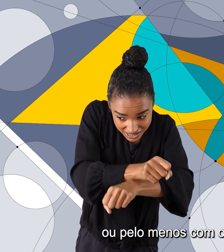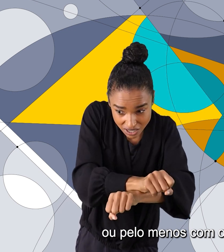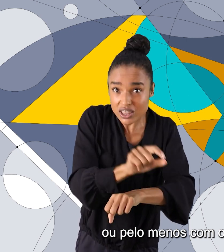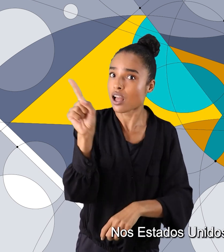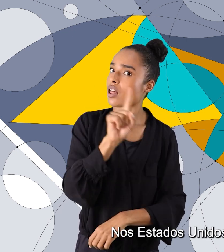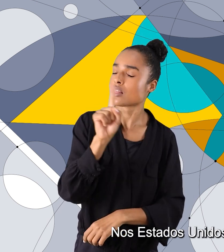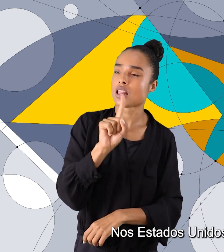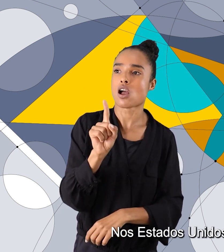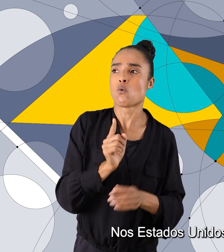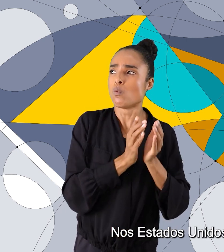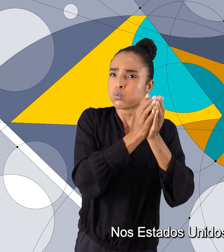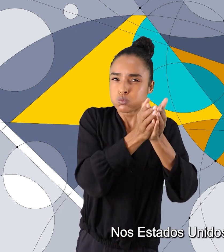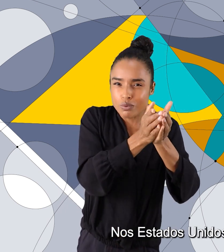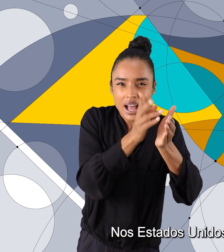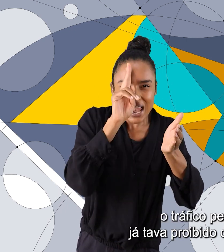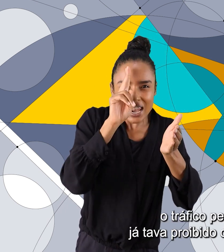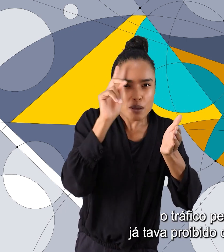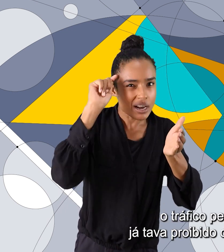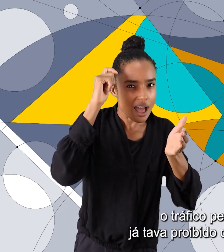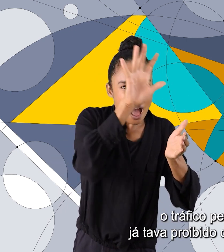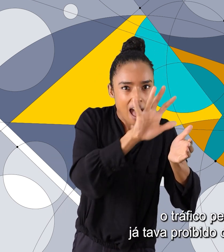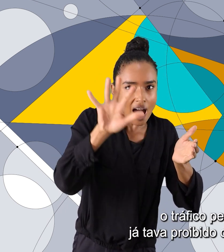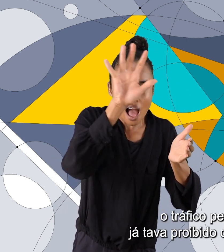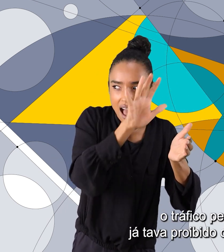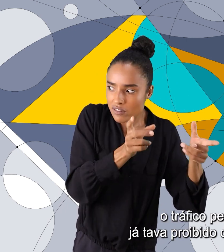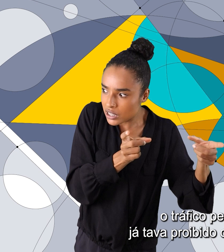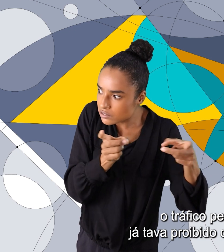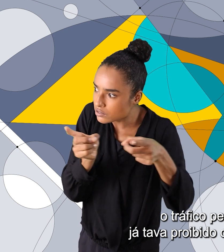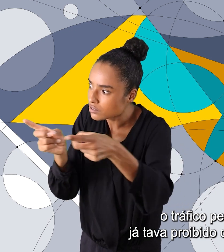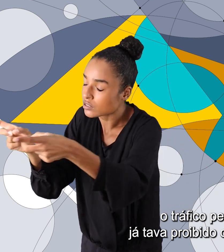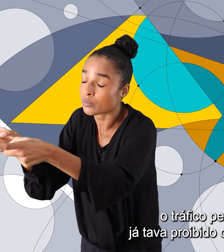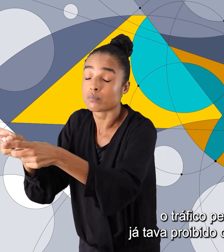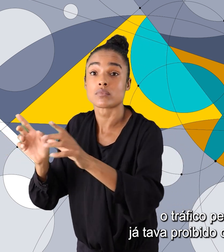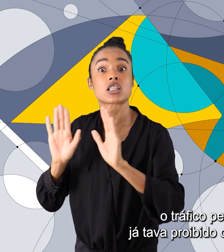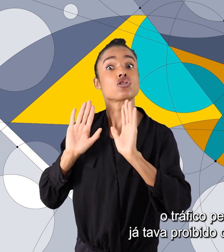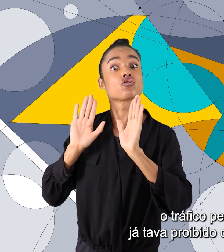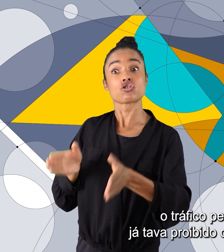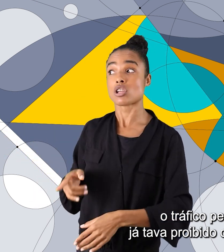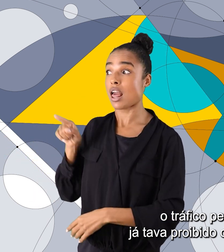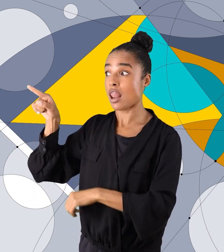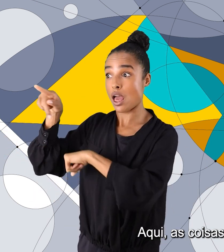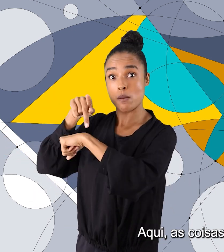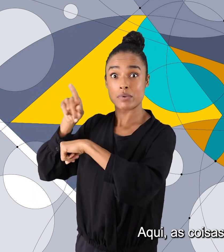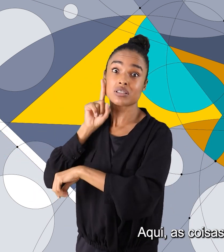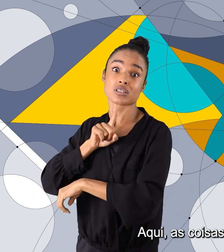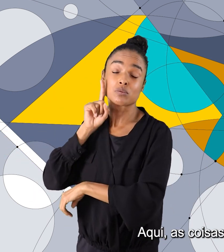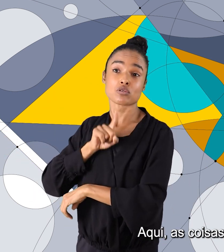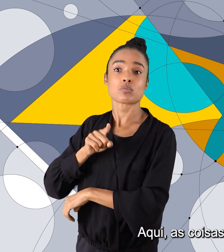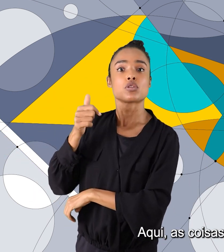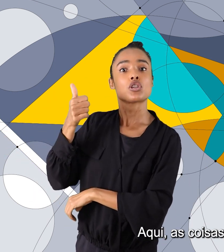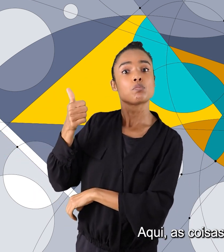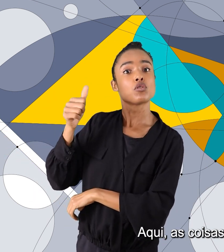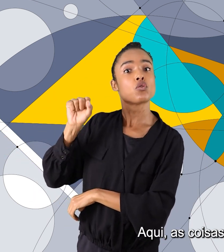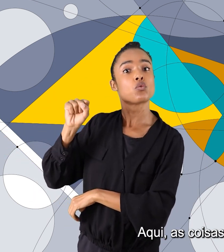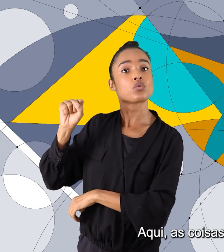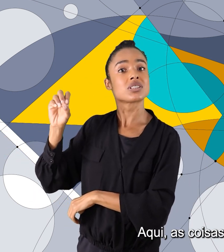negreiro. Nos Estados Unidos, por exemplo, o tráfico pelo mar já estava proibido desde 1808. Aqui, as